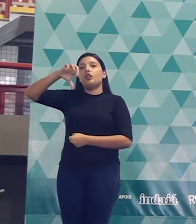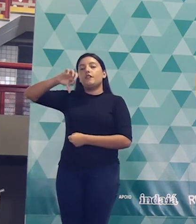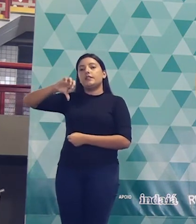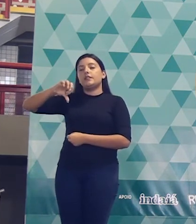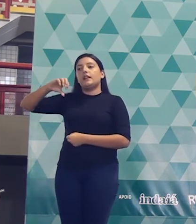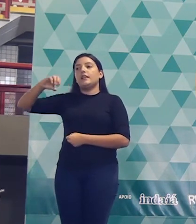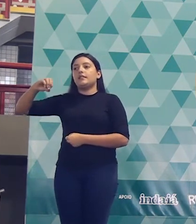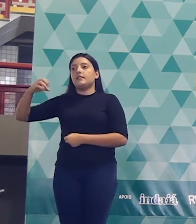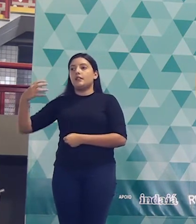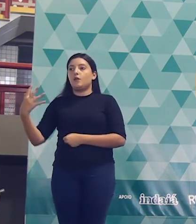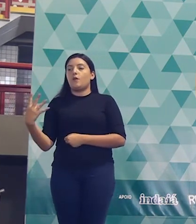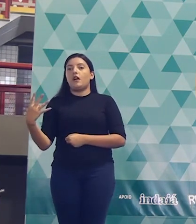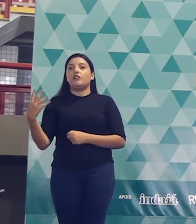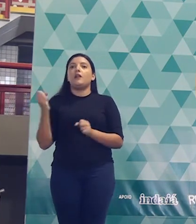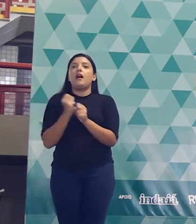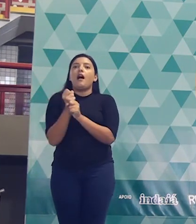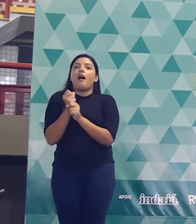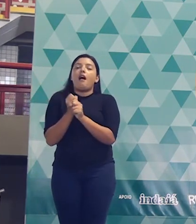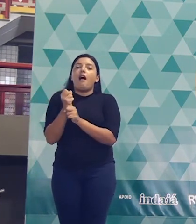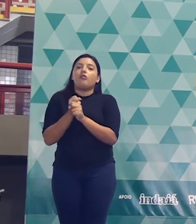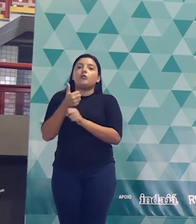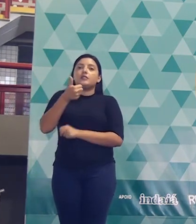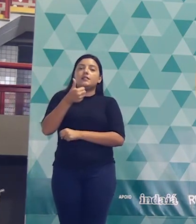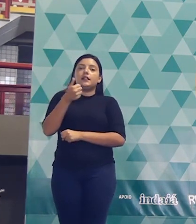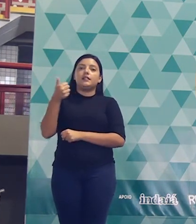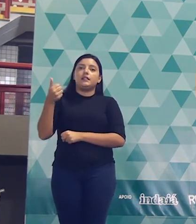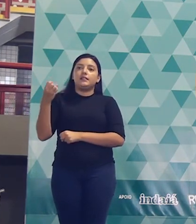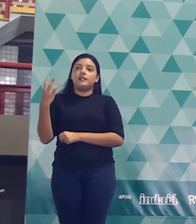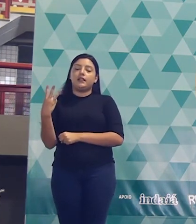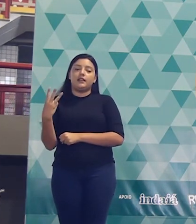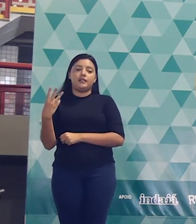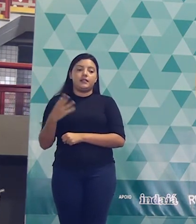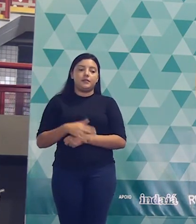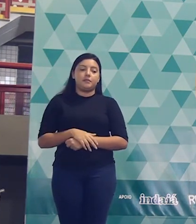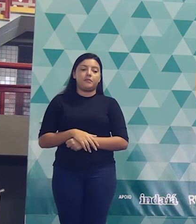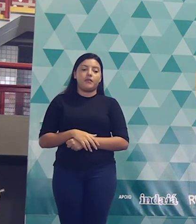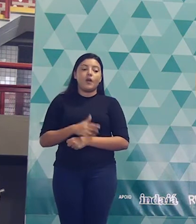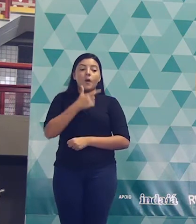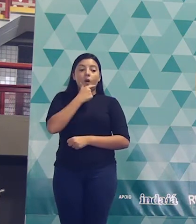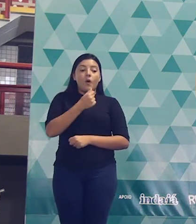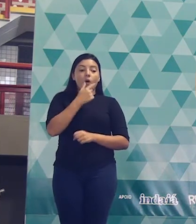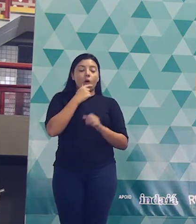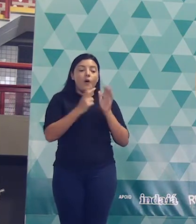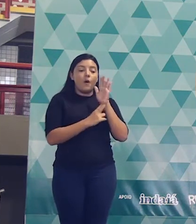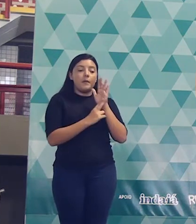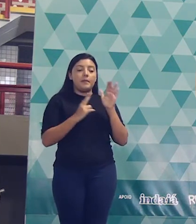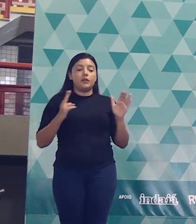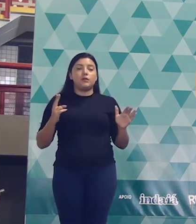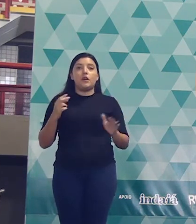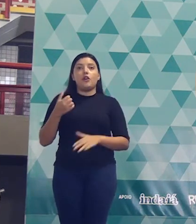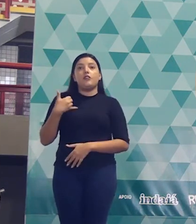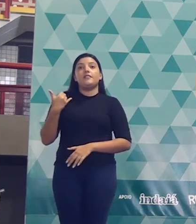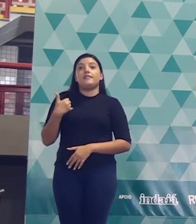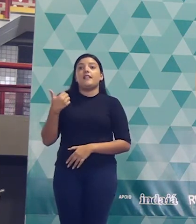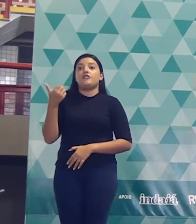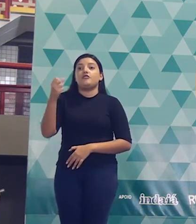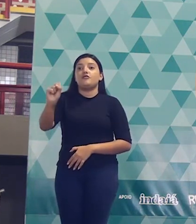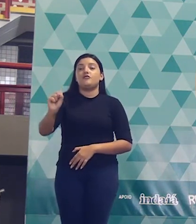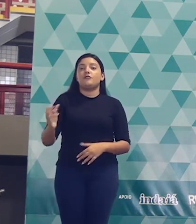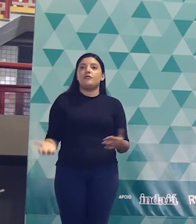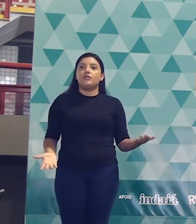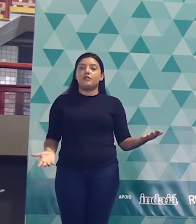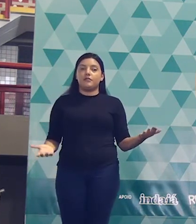há 113 anos. Manuel Bandeira tinha 18 anos. Quando você tem 18 anos, parece que a vida é um convite,